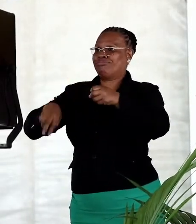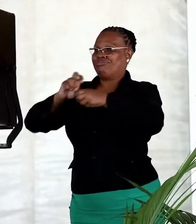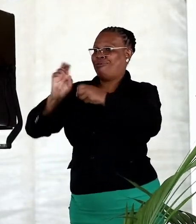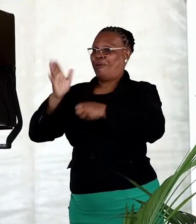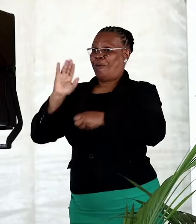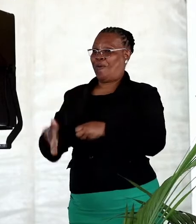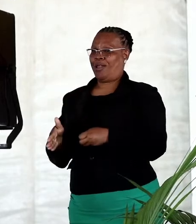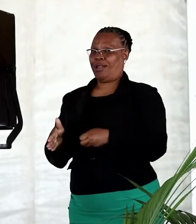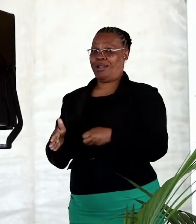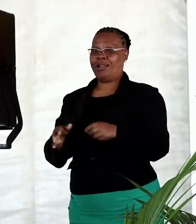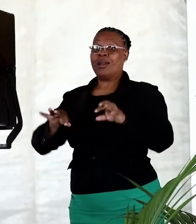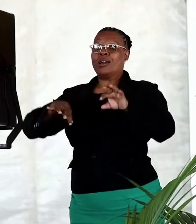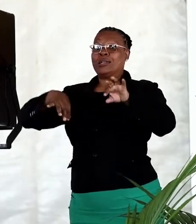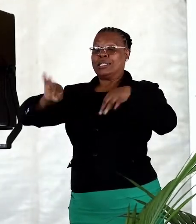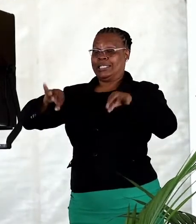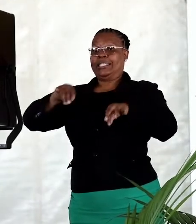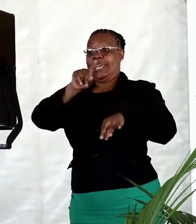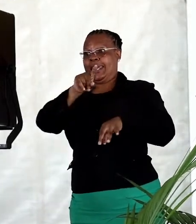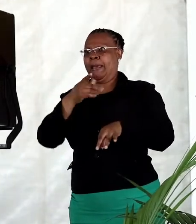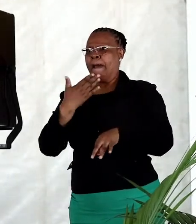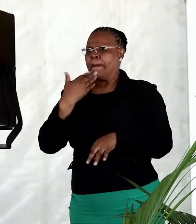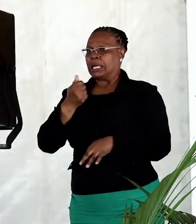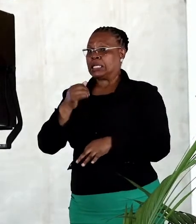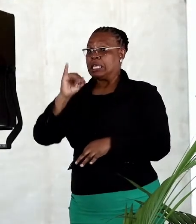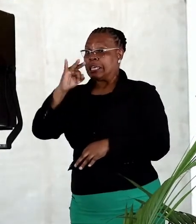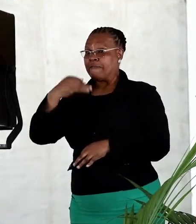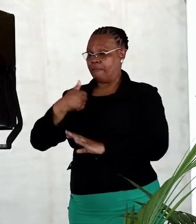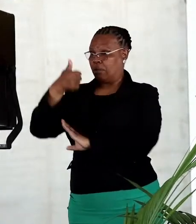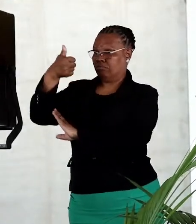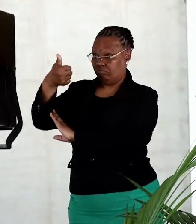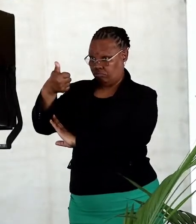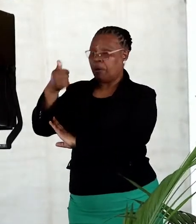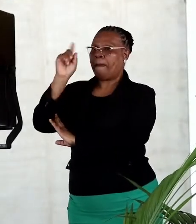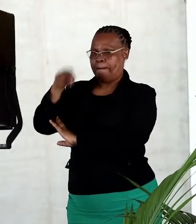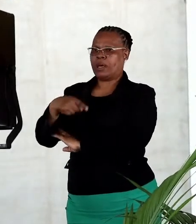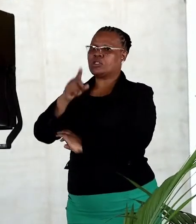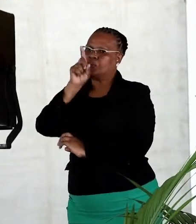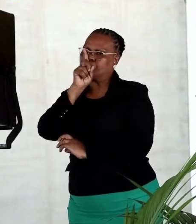DJ ungaqhubeka ke ndathi uthi cwa kamsinyane seven